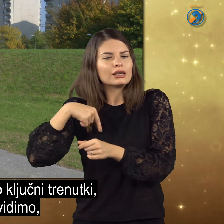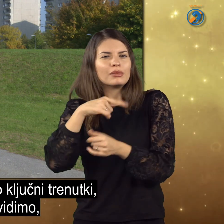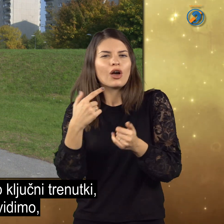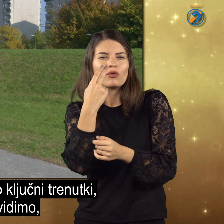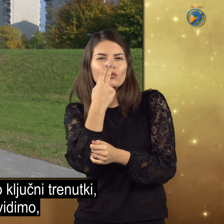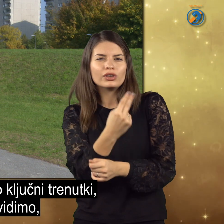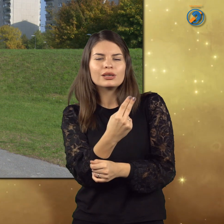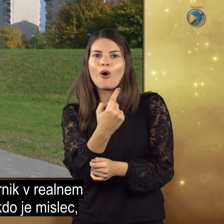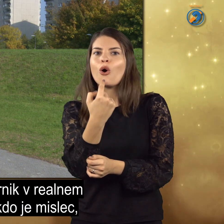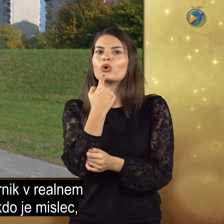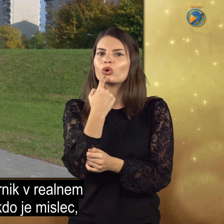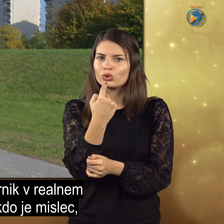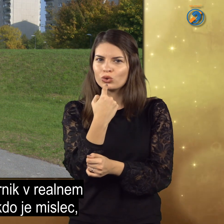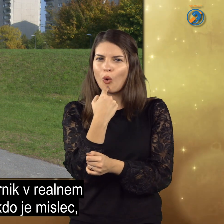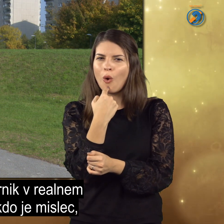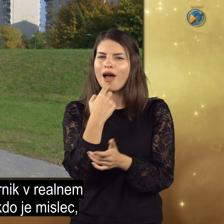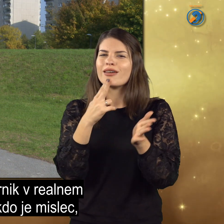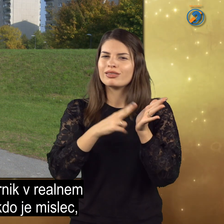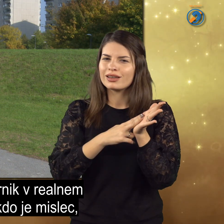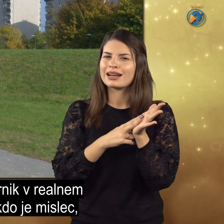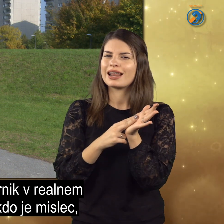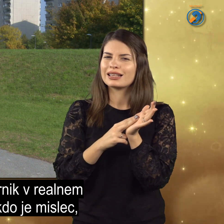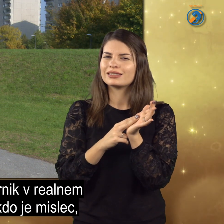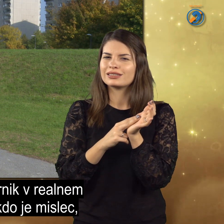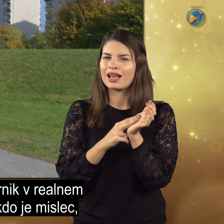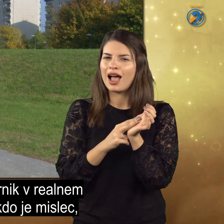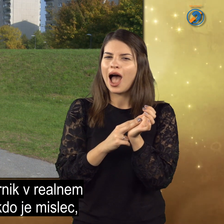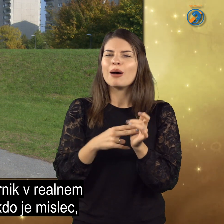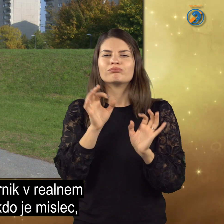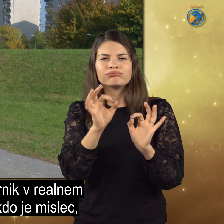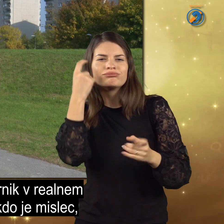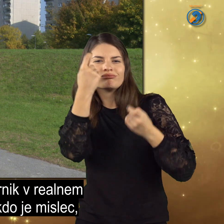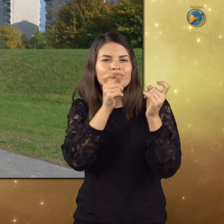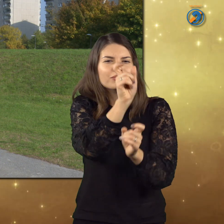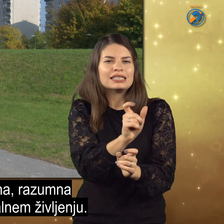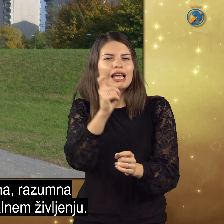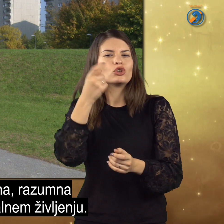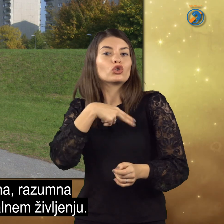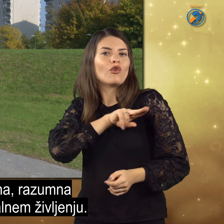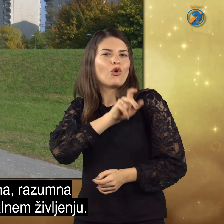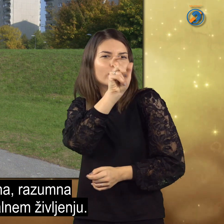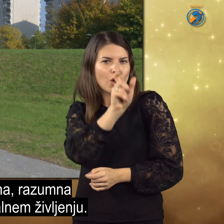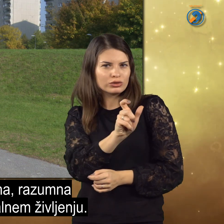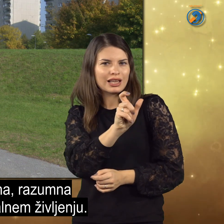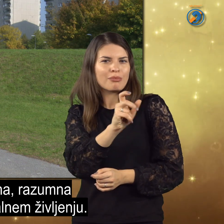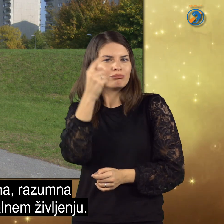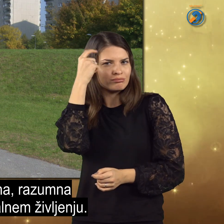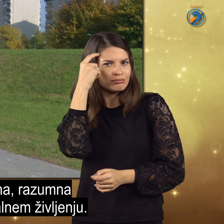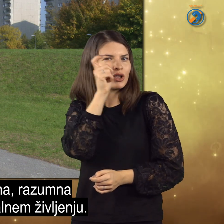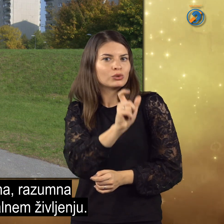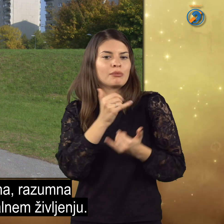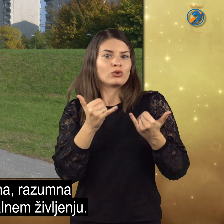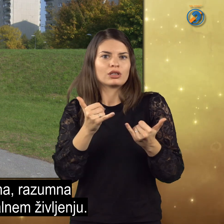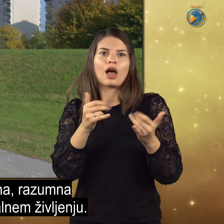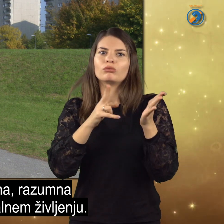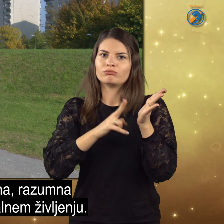da vidimo, kdo je upornik v realnem življenju, kdo je mislec, odgovorna oseba, razumna oseba v